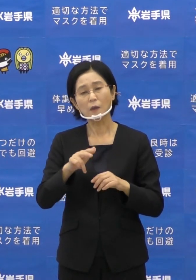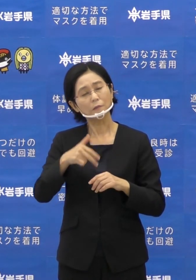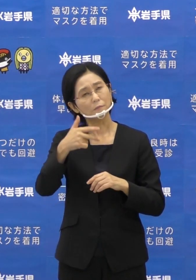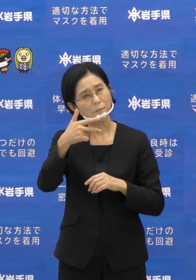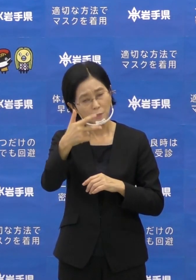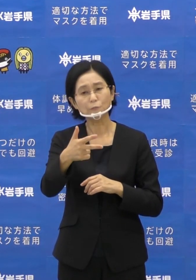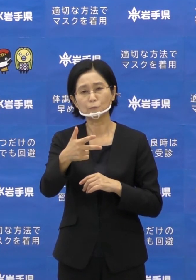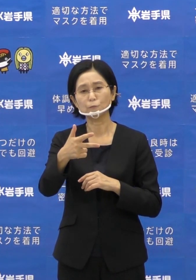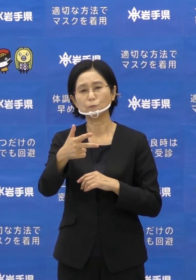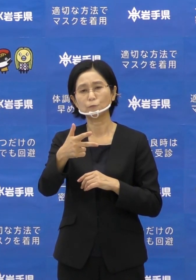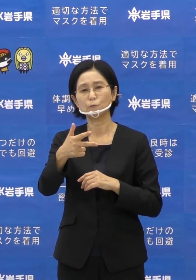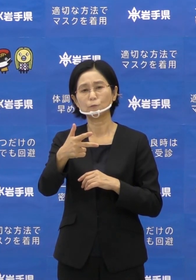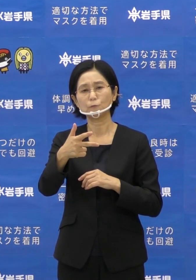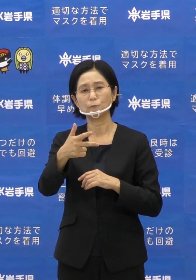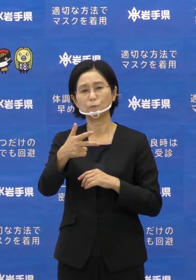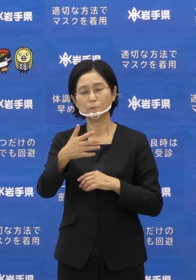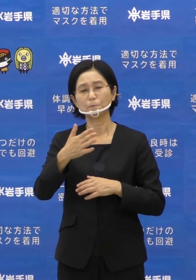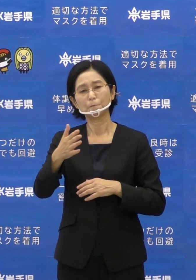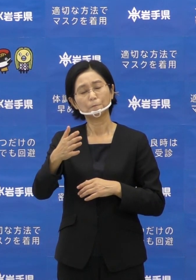れども、